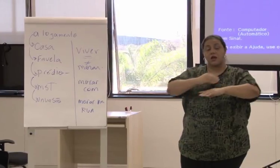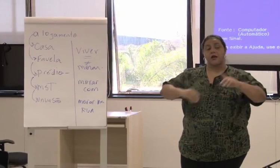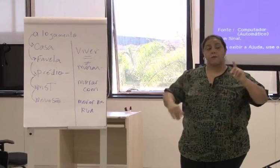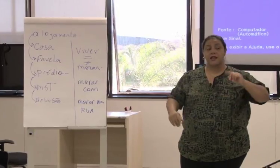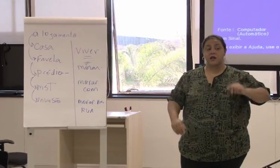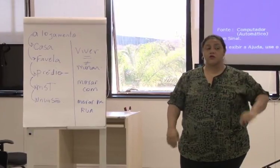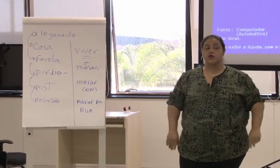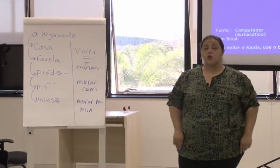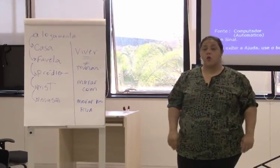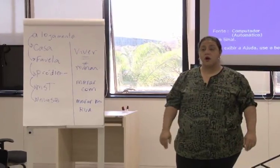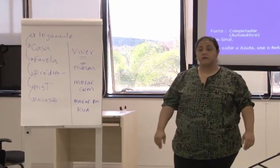Menino de rua.